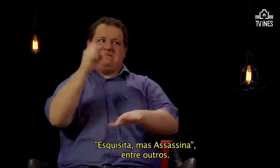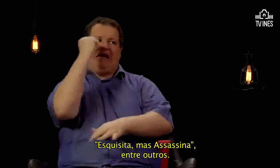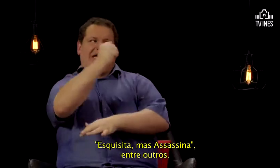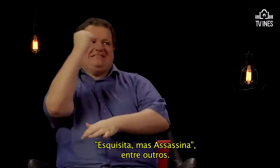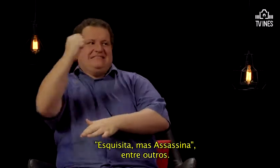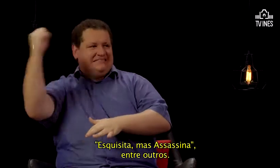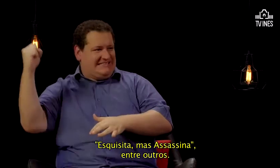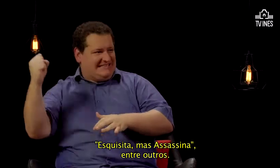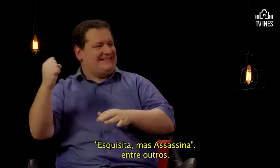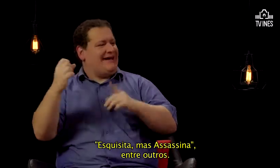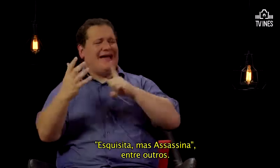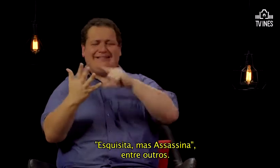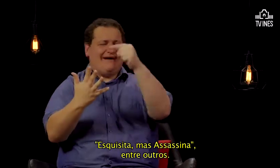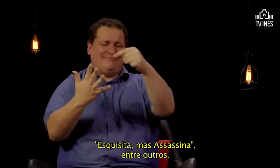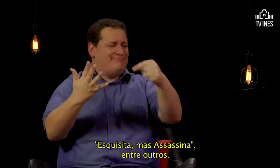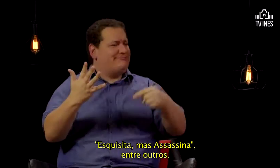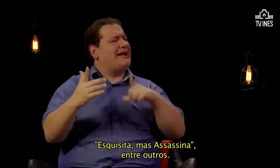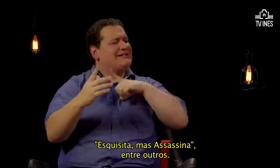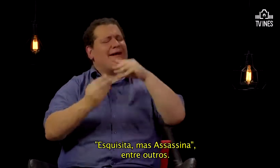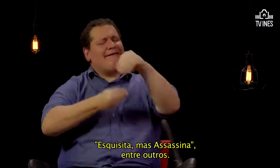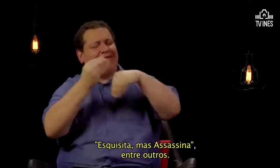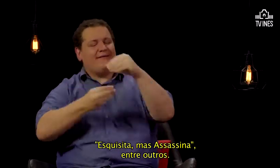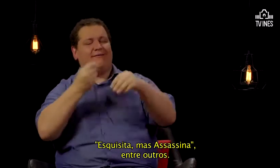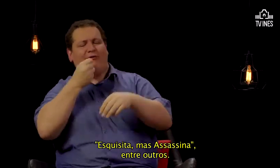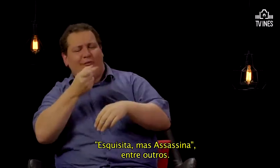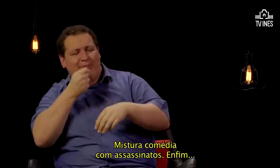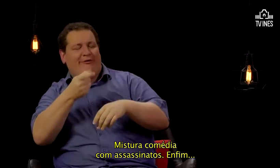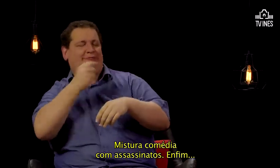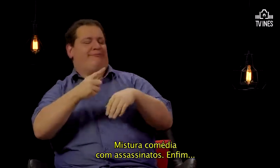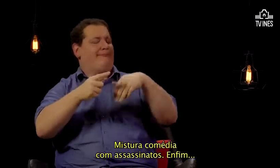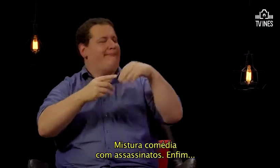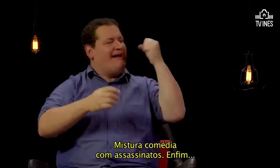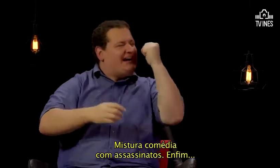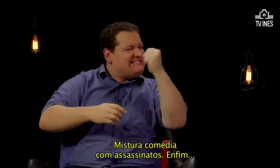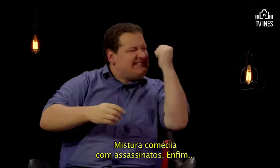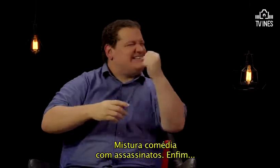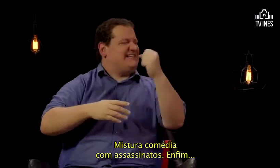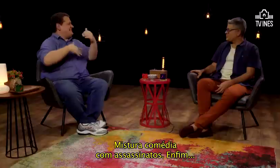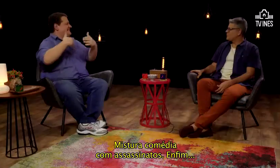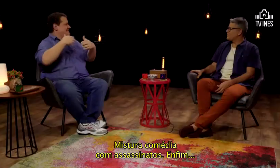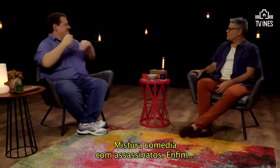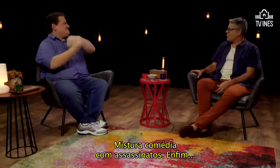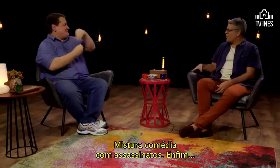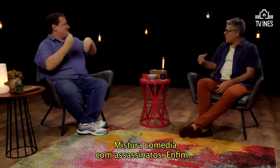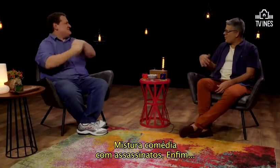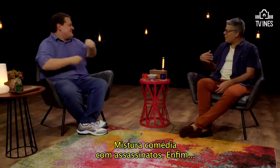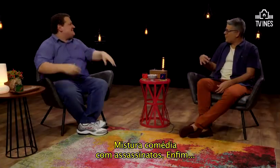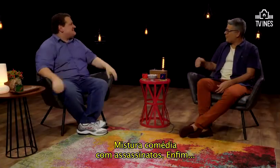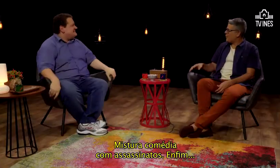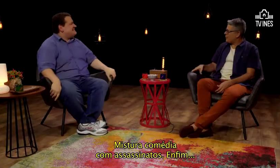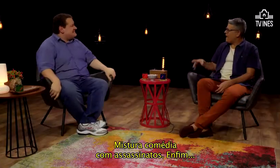Esquisita, mas assassina. Então, tem entre outros, mistura comédia, com assassinatos, enfim.